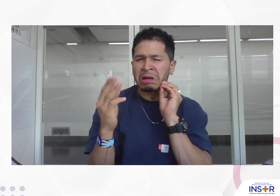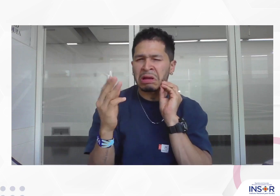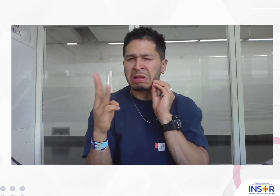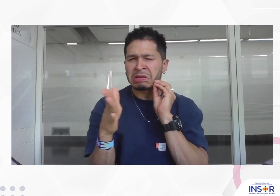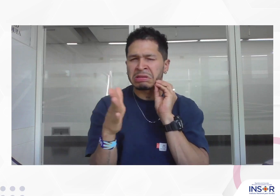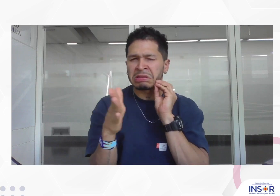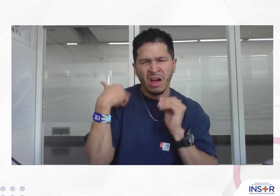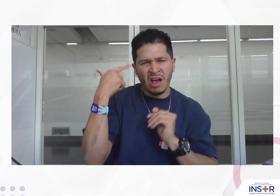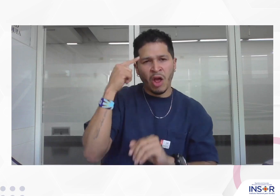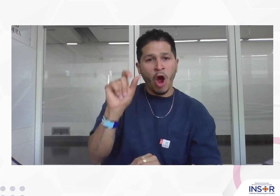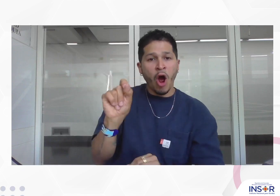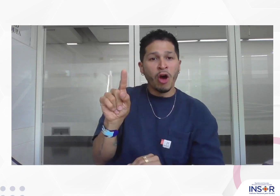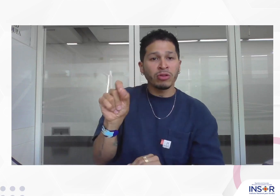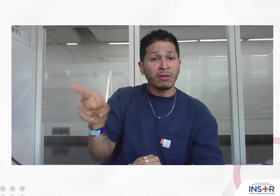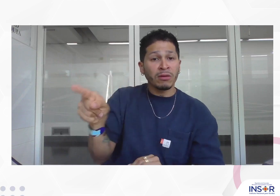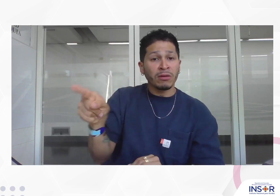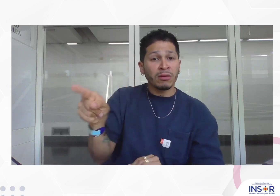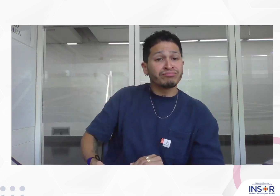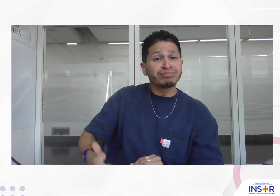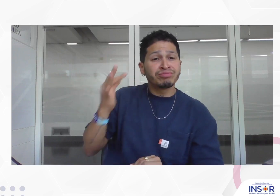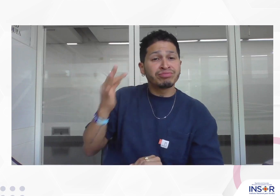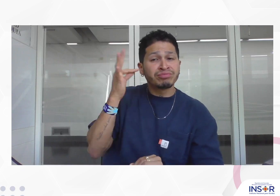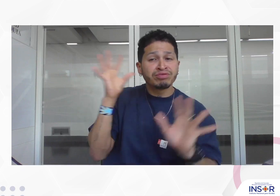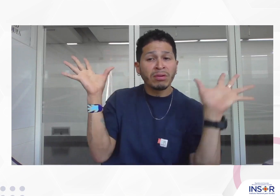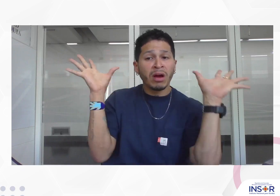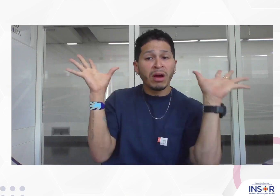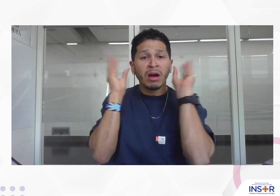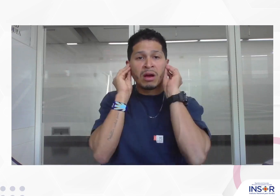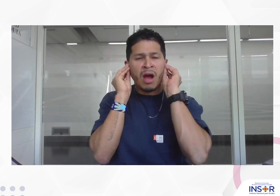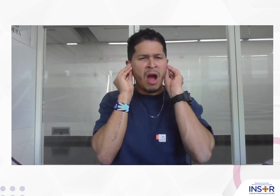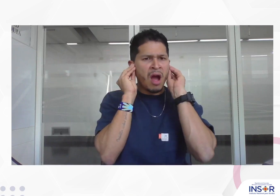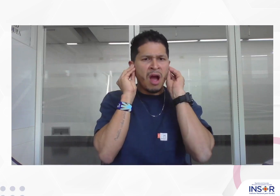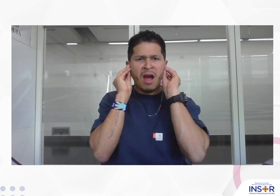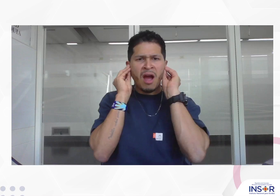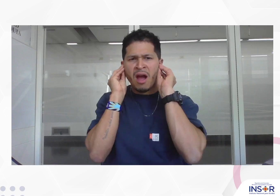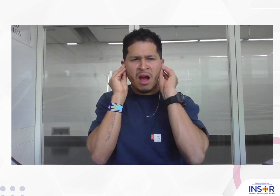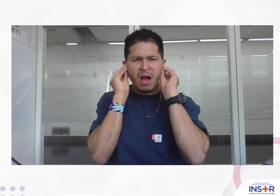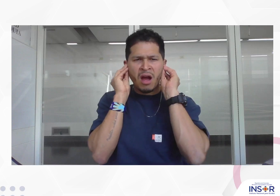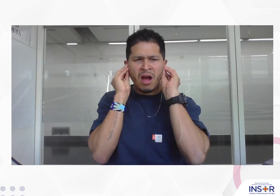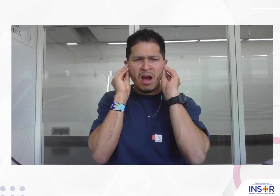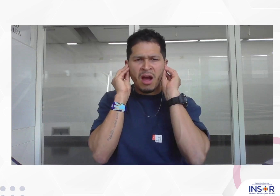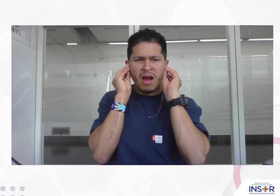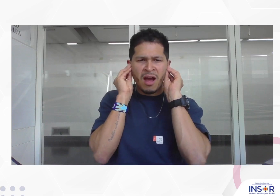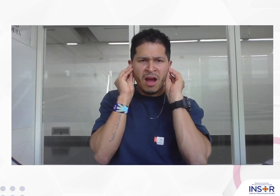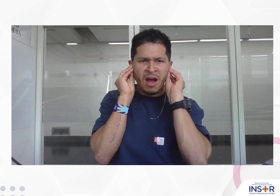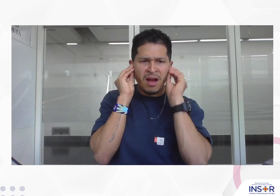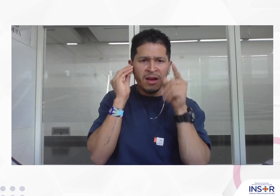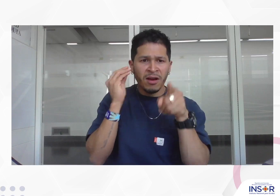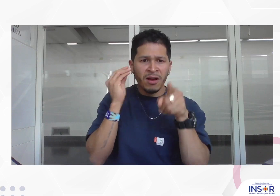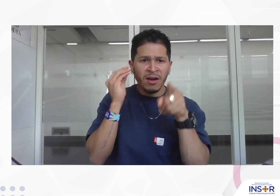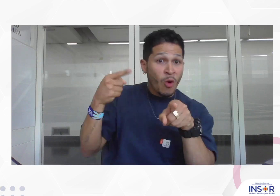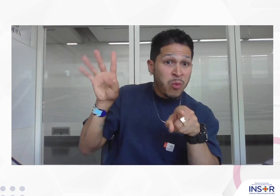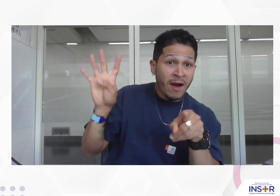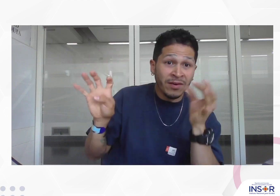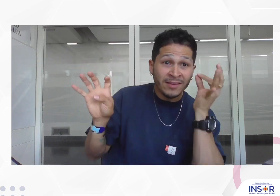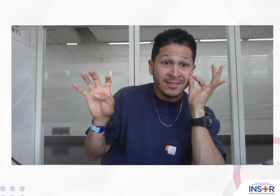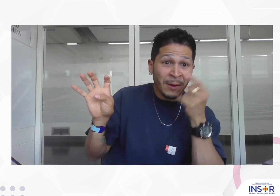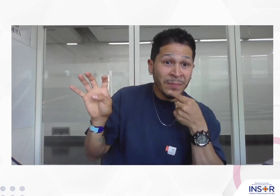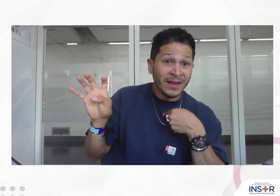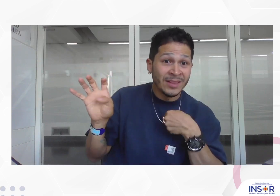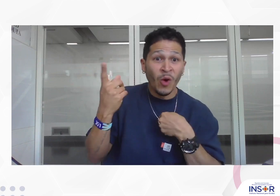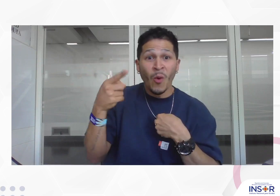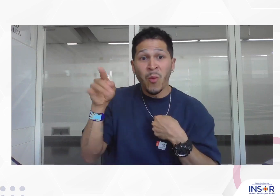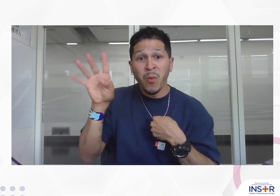Padilat, que creo que perdió la audición a los 11 años, más o menos, y él tiene la